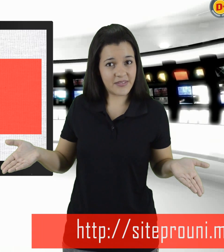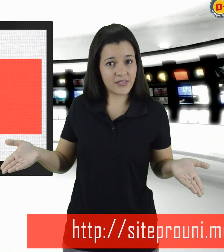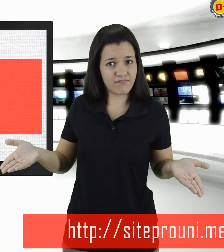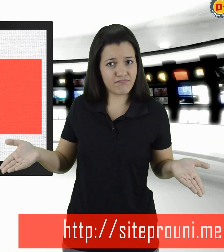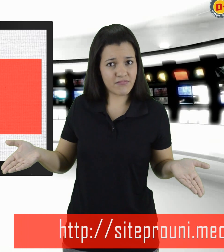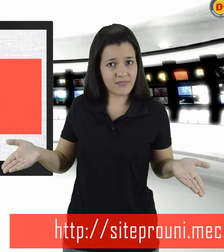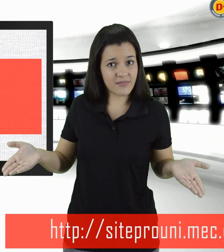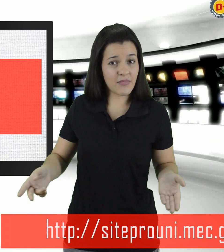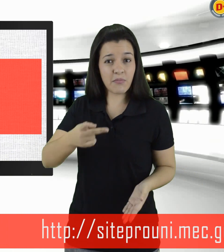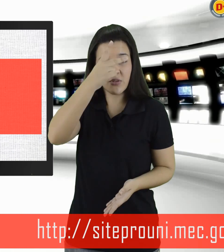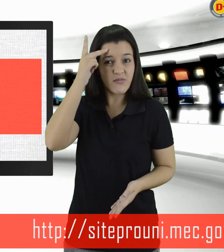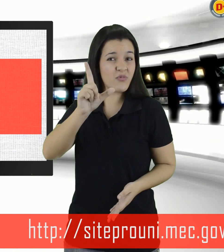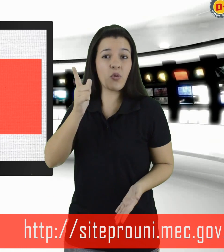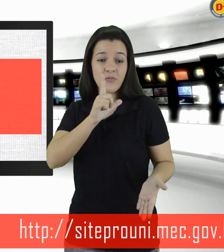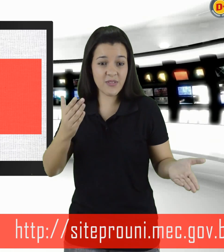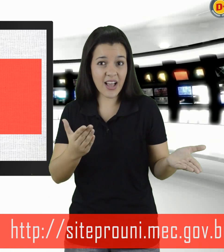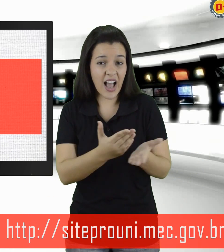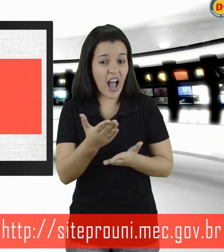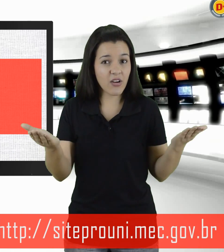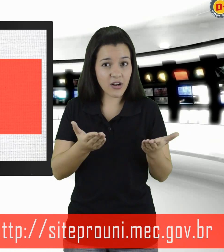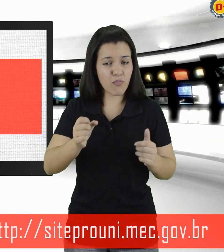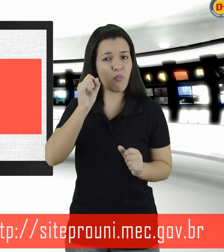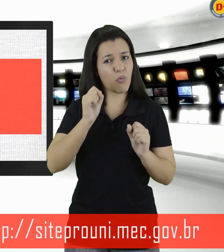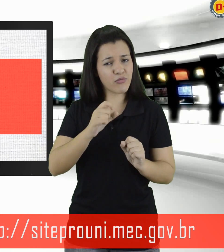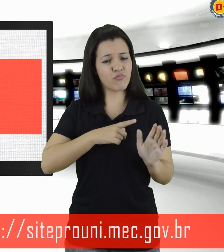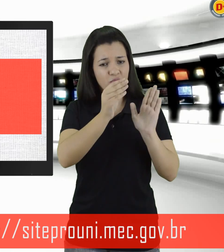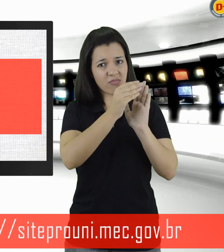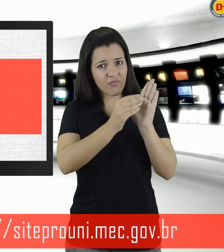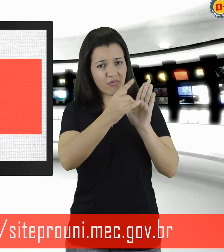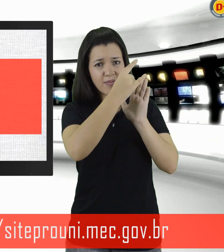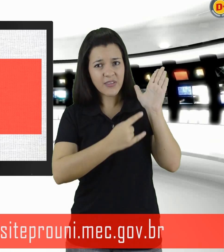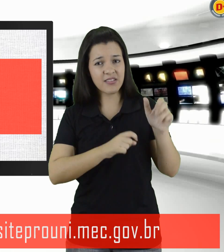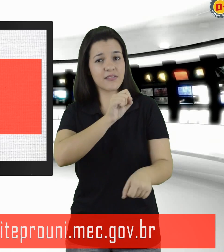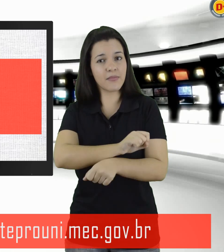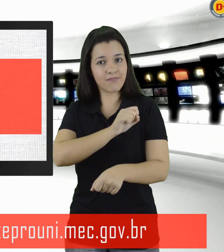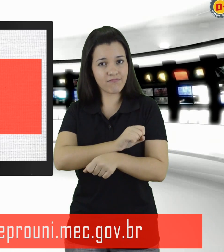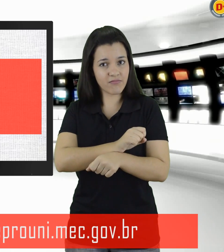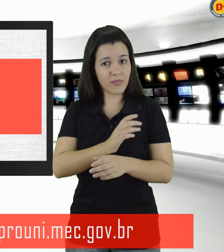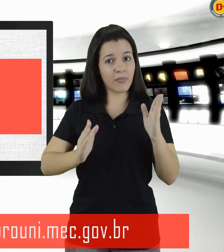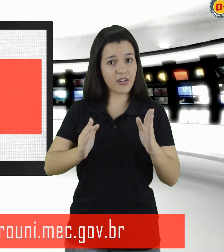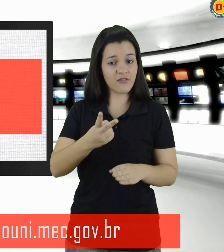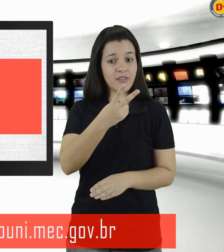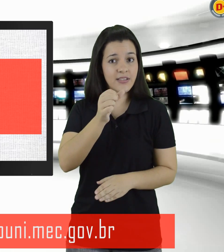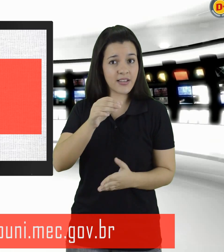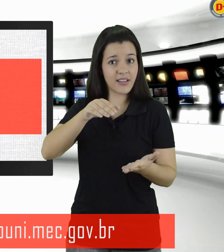quem não for selecionado nas chamadas regulares poderá ainda participar da lista de espera no período de 26 a 29 de